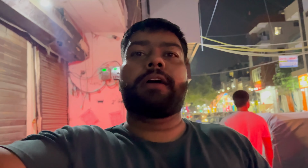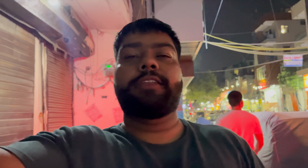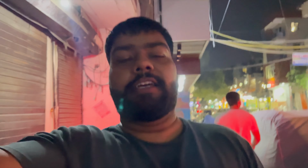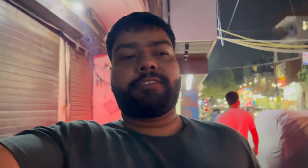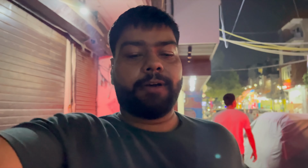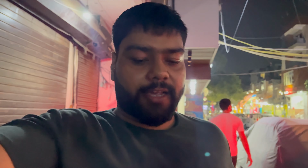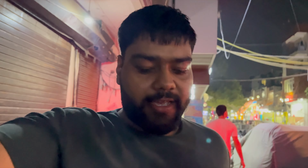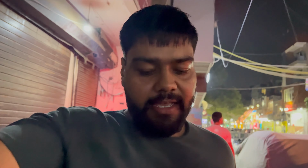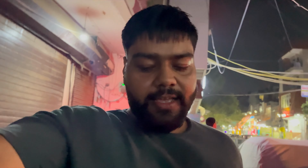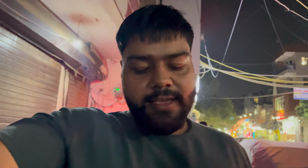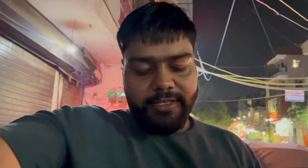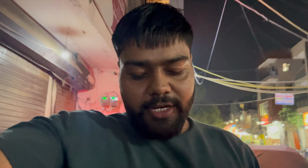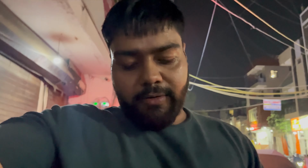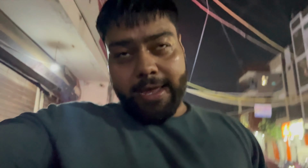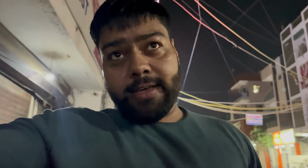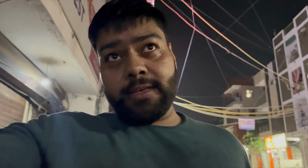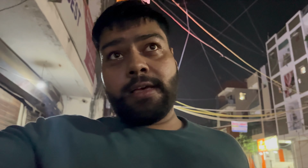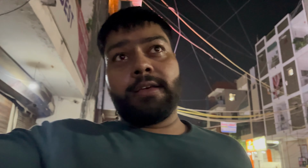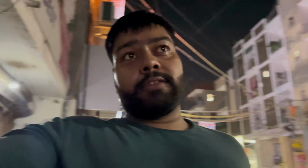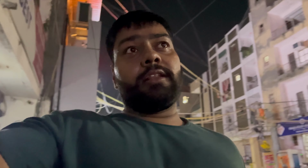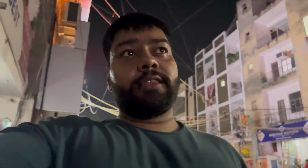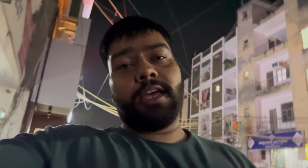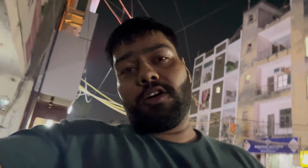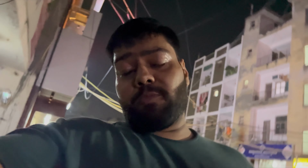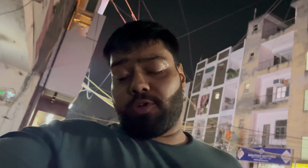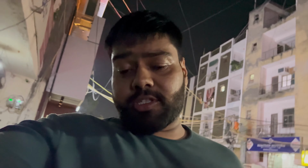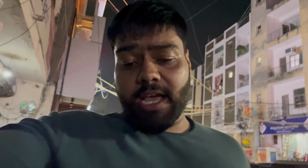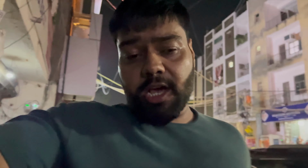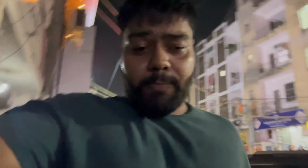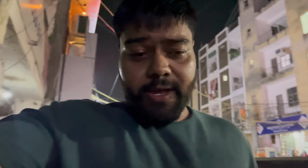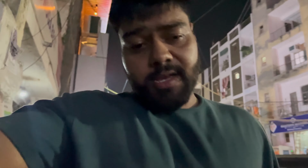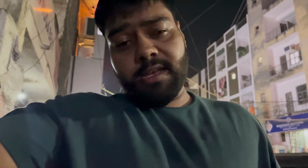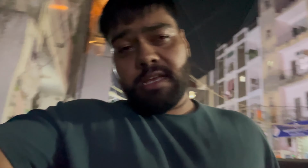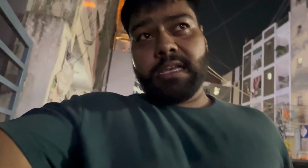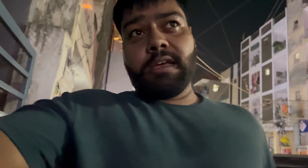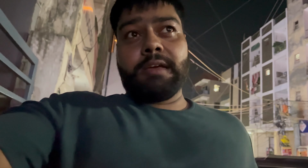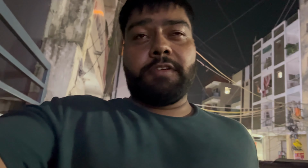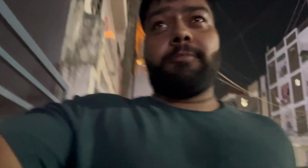चेस्ट मार के। चलो भाई चलते हैं और पहुंचते हैं घर पे, फिर भाई